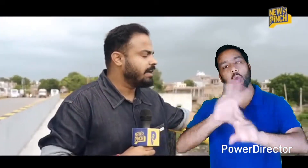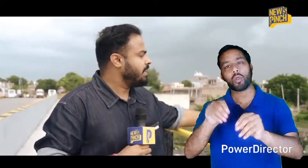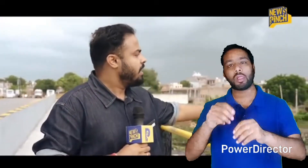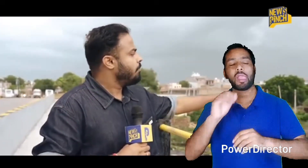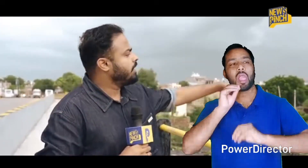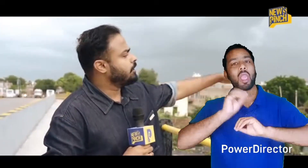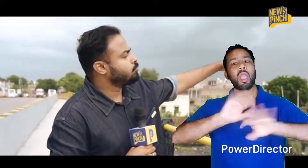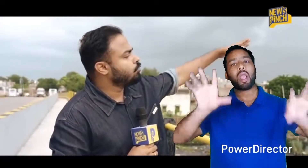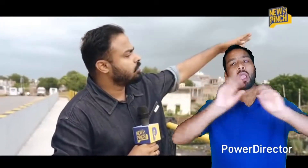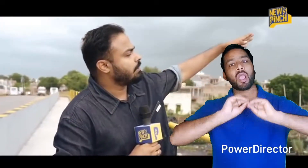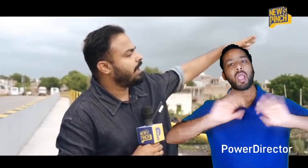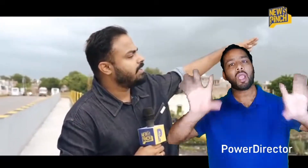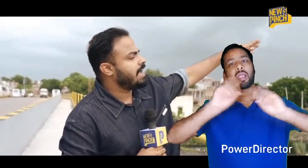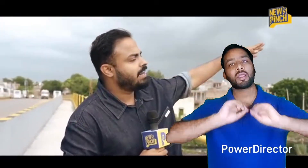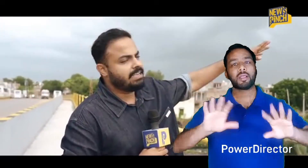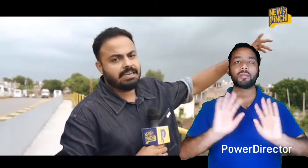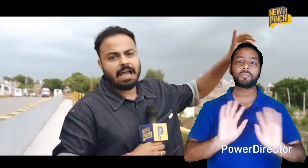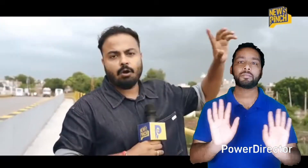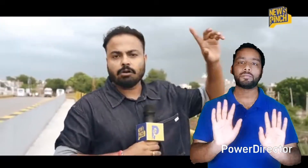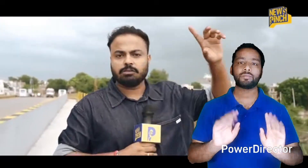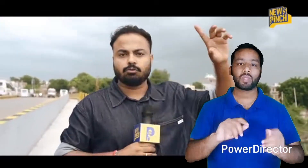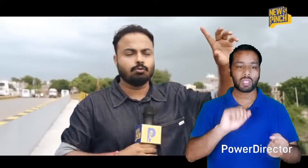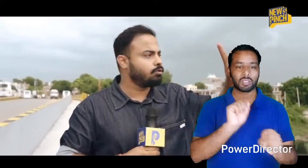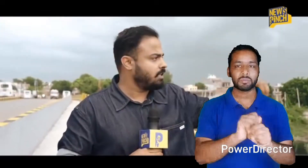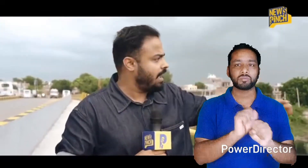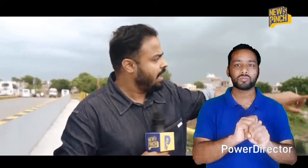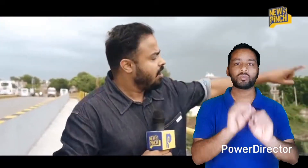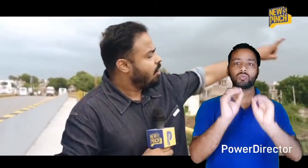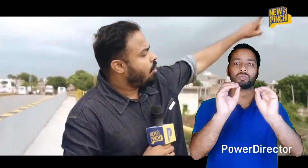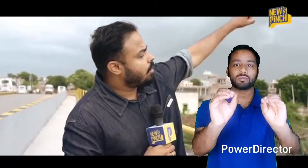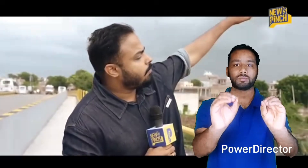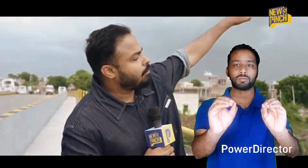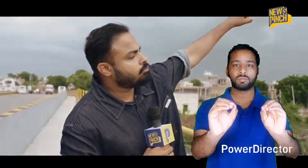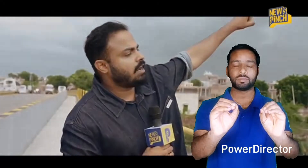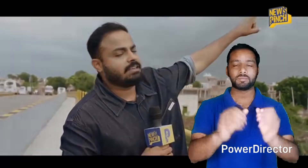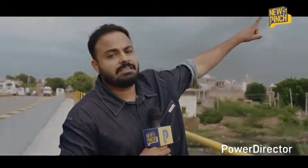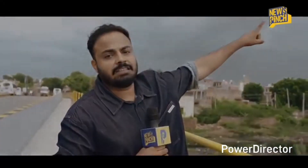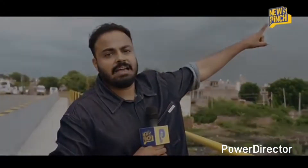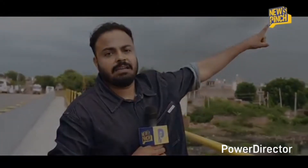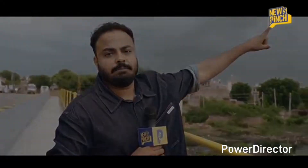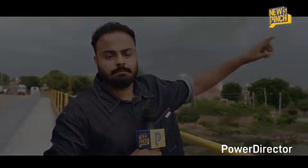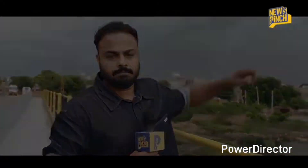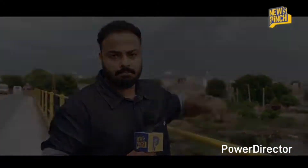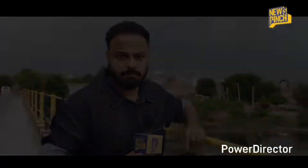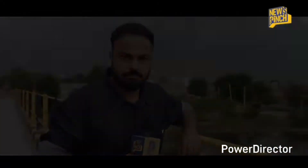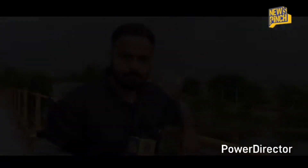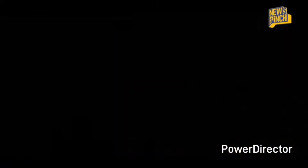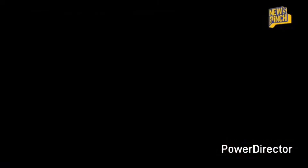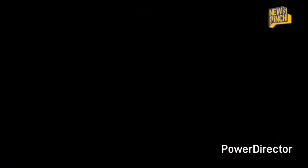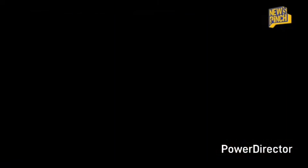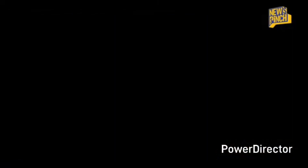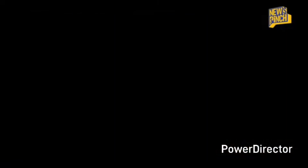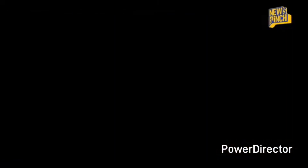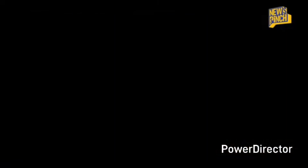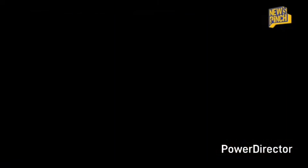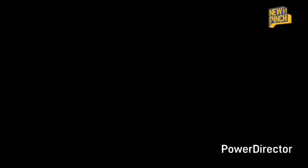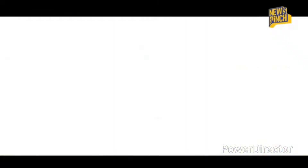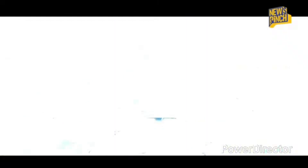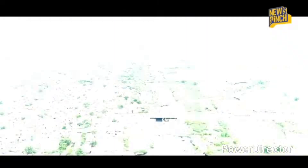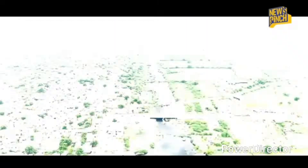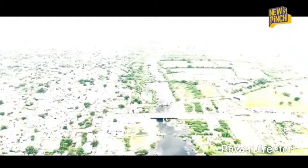कालिख बनकर बड़े दूर तक बहे जा रही है। नागौर से शुरू होता है और बालोतरा तक जाता है।